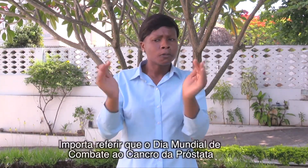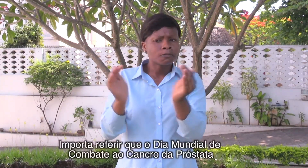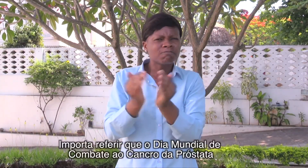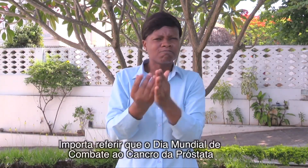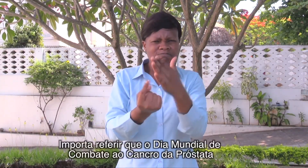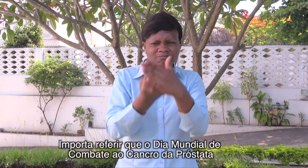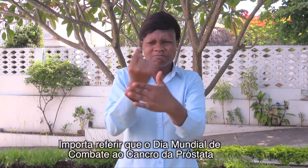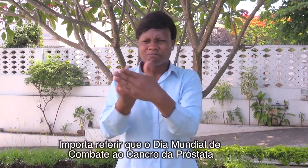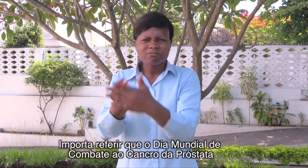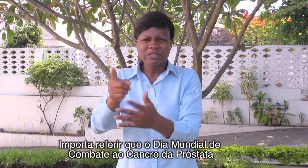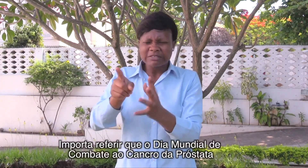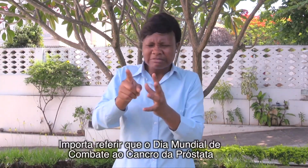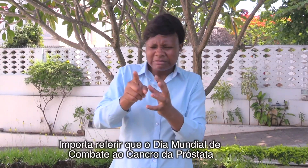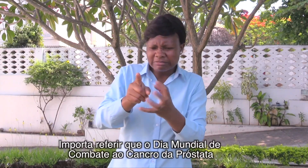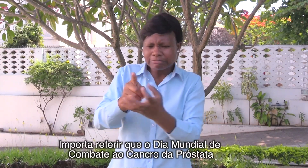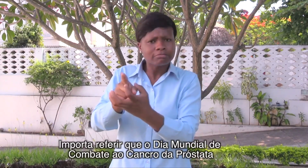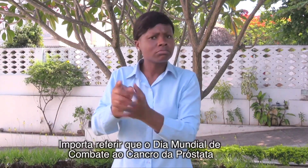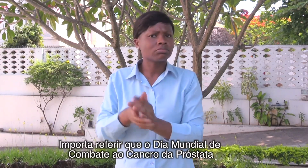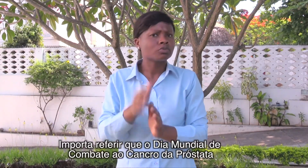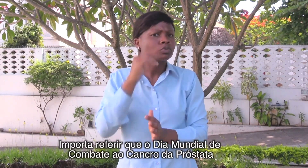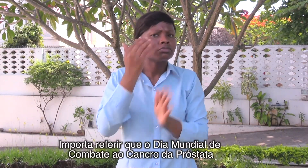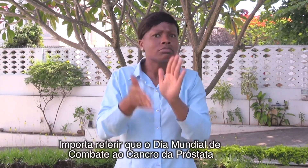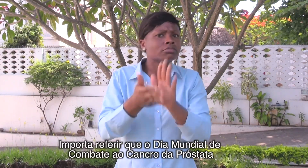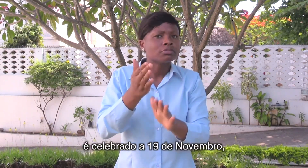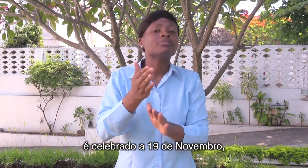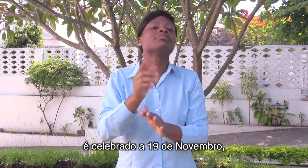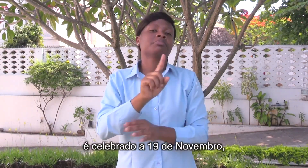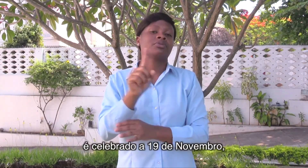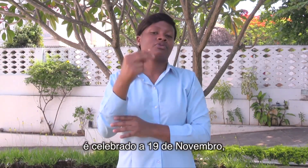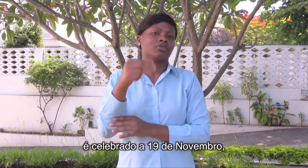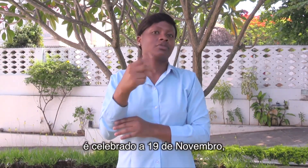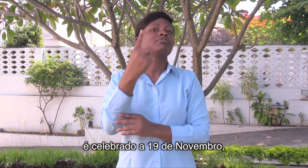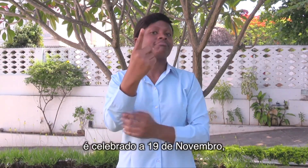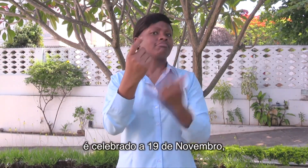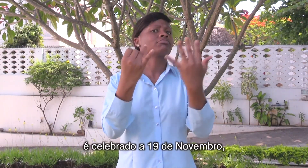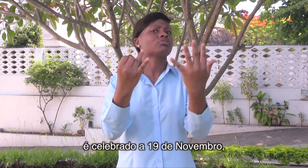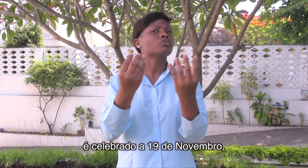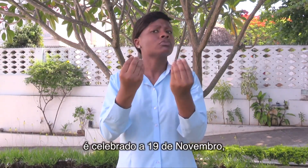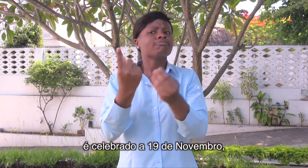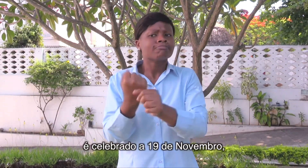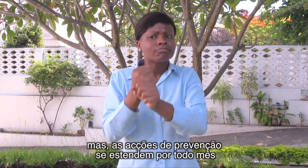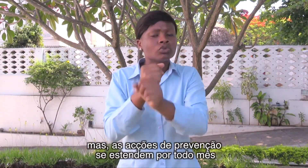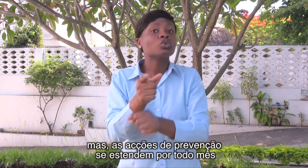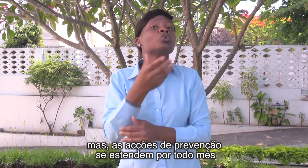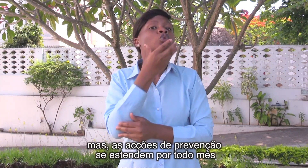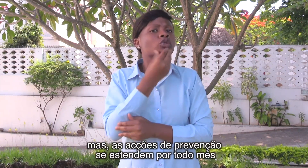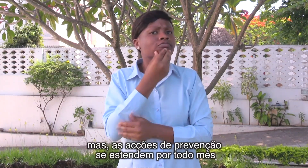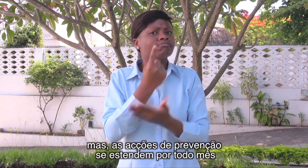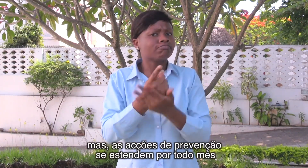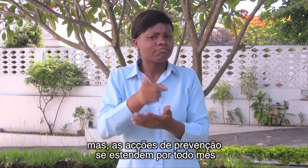Importa referir que o Dia Mundial de Combate ao Cancro da Próstata é celebrado a 19 de novembro, mas as ações de